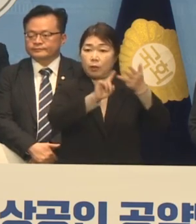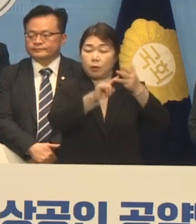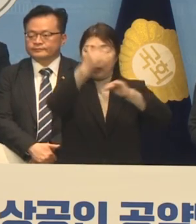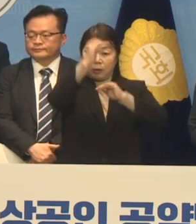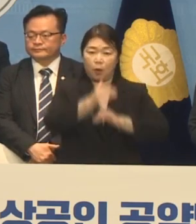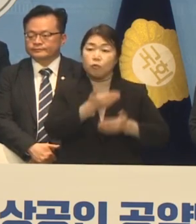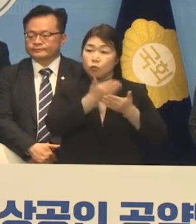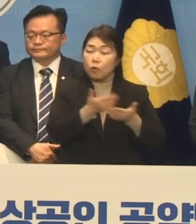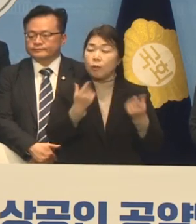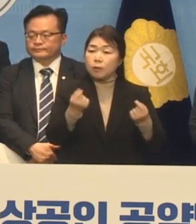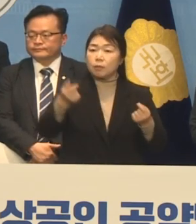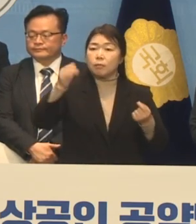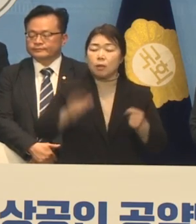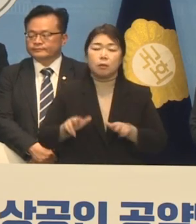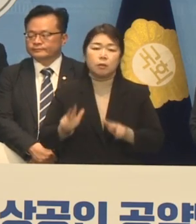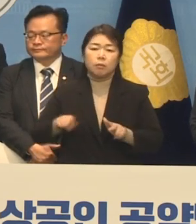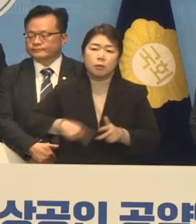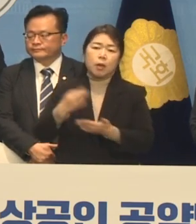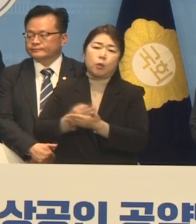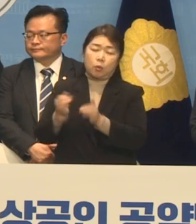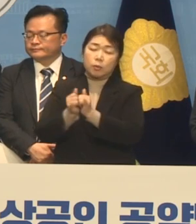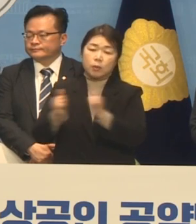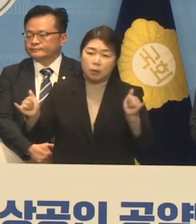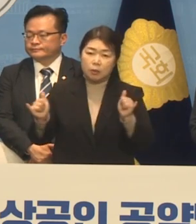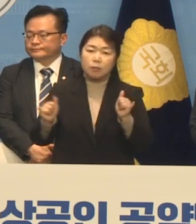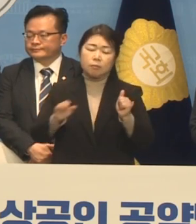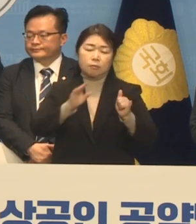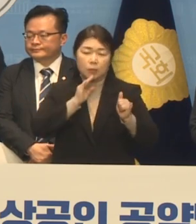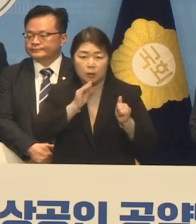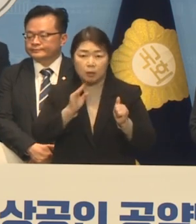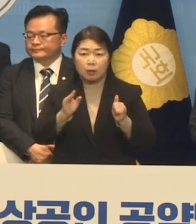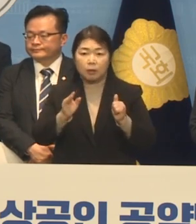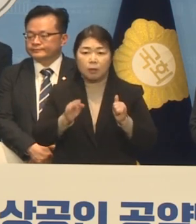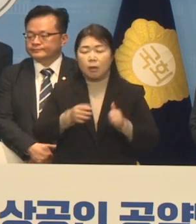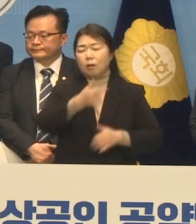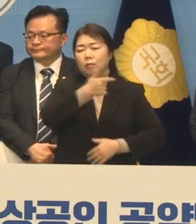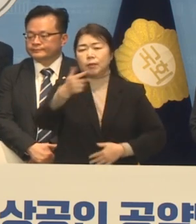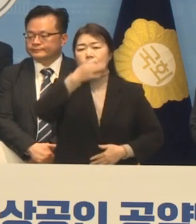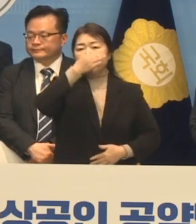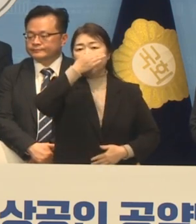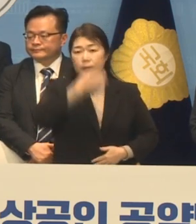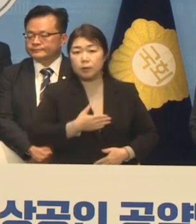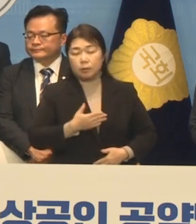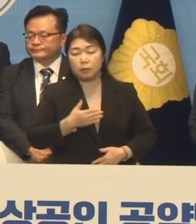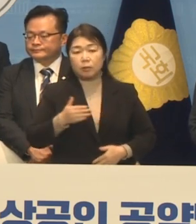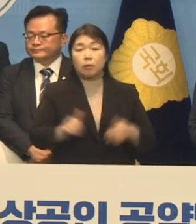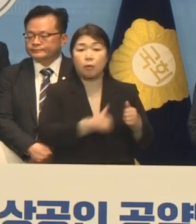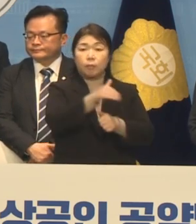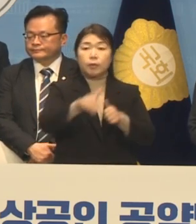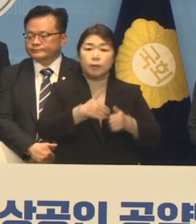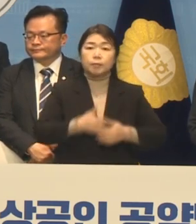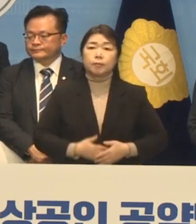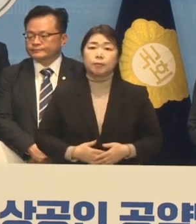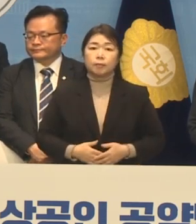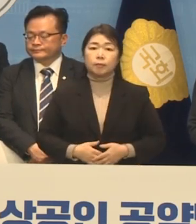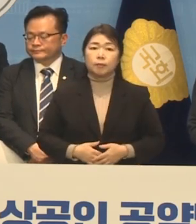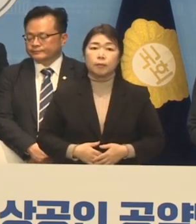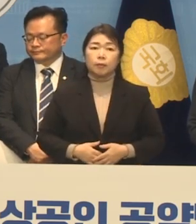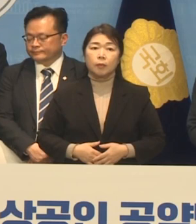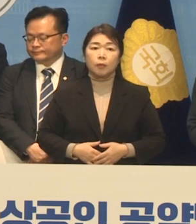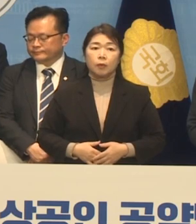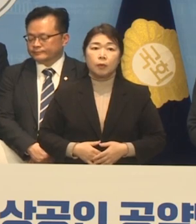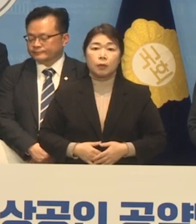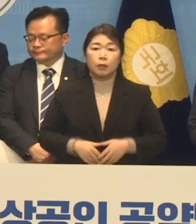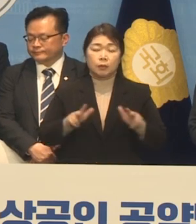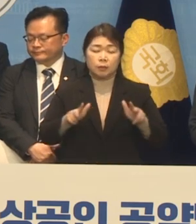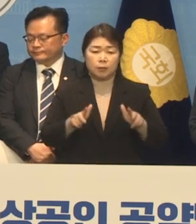공약도 중요하지만 지금 자영업자들은 그야말로 너무나 어려운 상황에 처해 있습니다. 앞과 뒤가